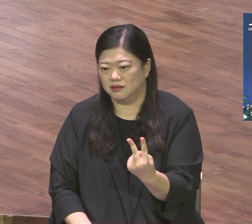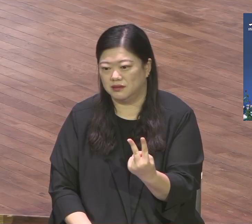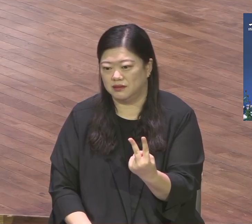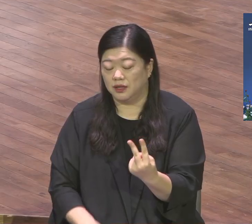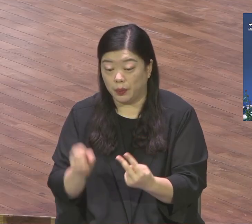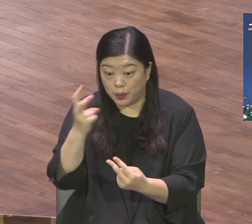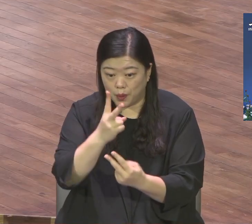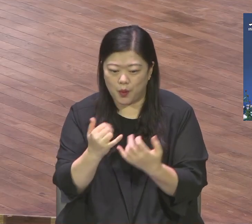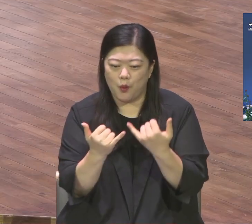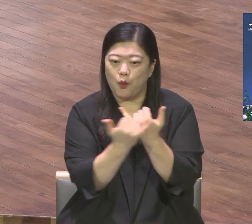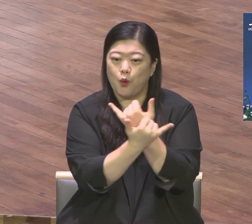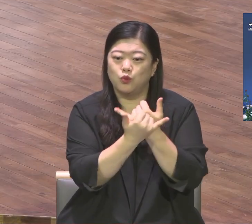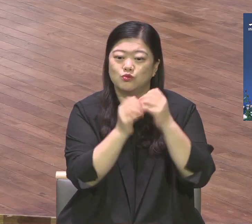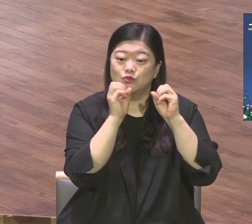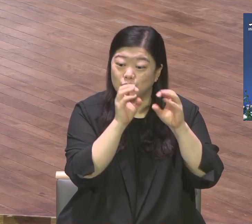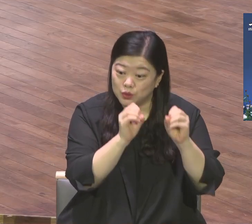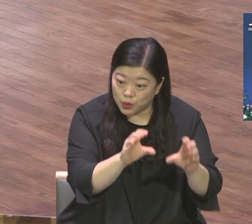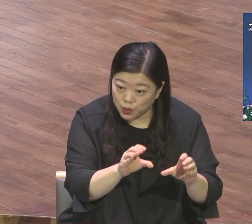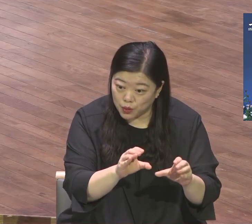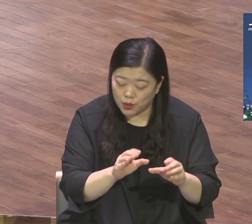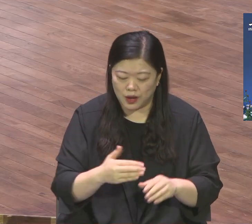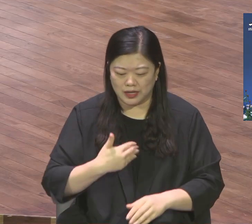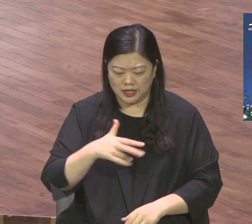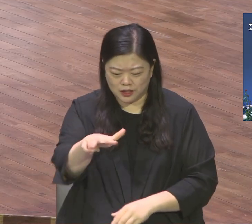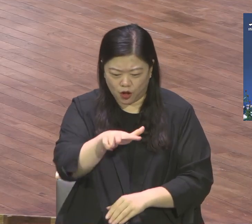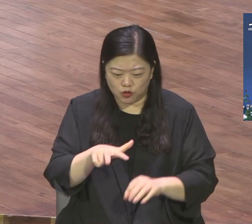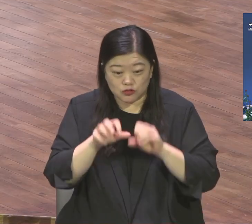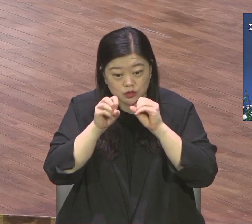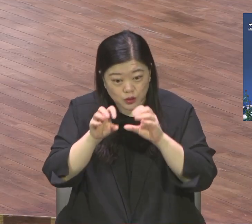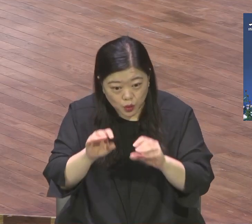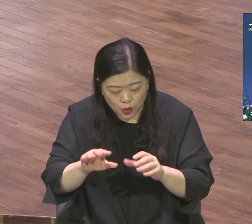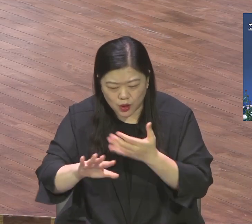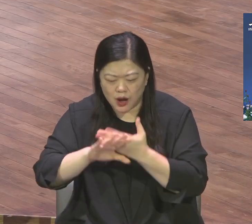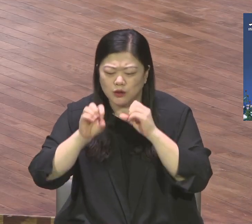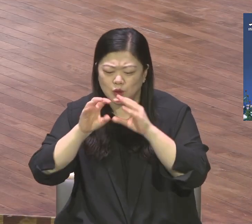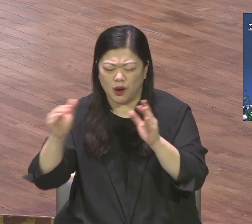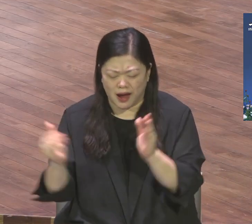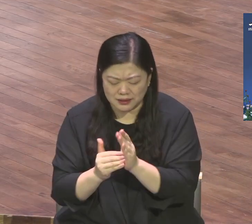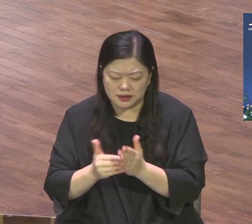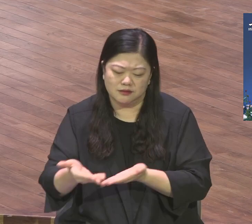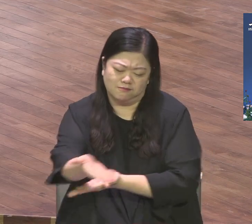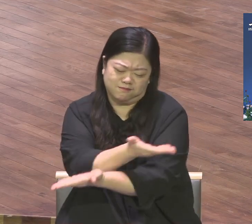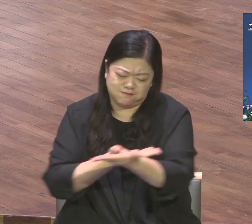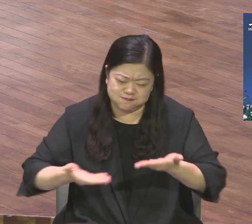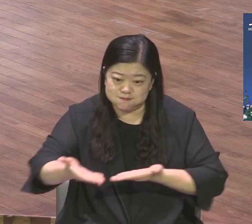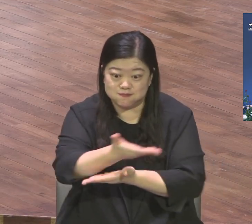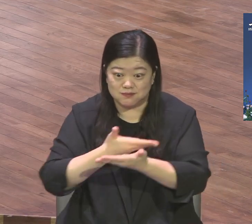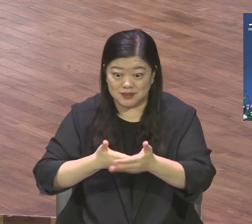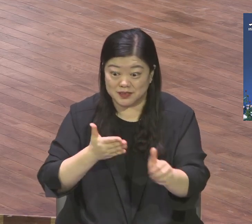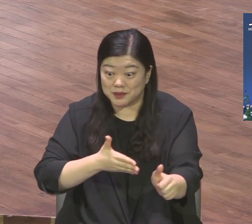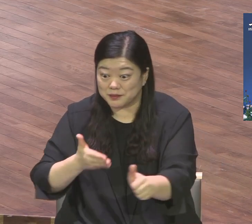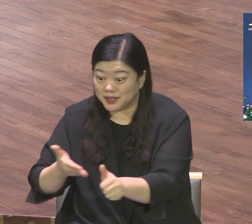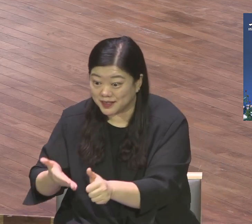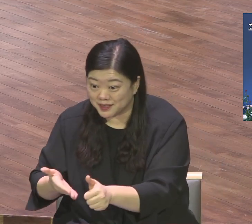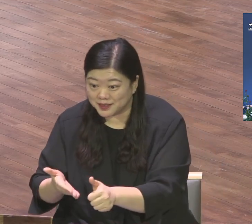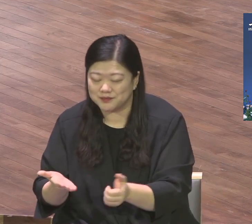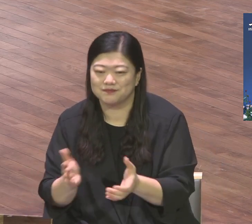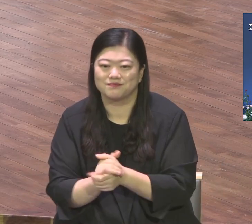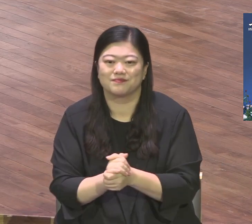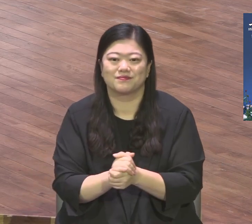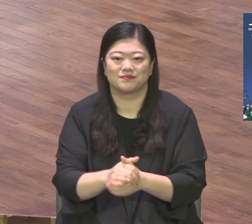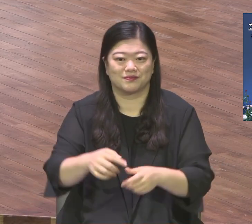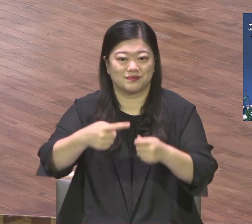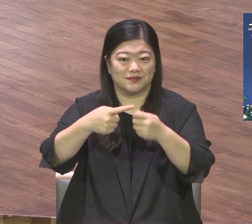골육 4대 현장까지 그렇게 넓혀나가는 증거 있기를 주의 이름으로 축복합니다. 그럼 첫째로